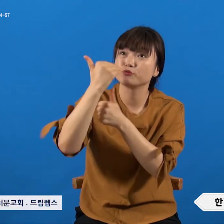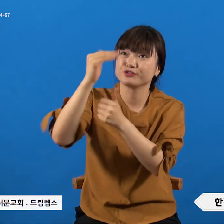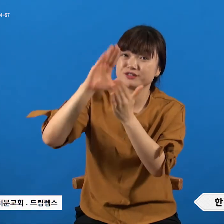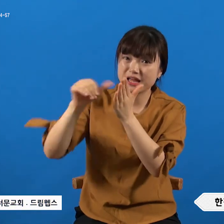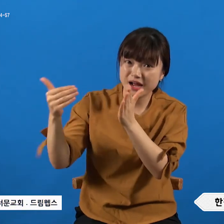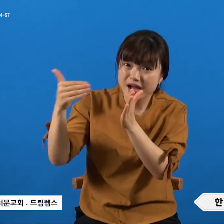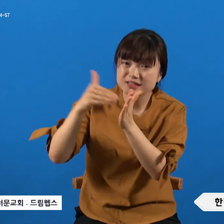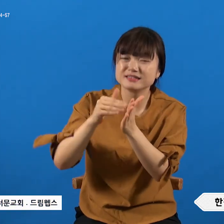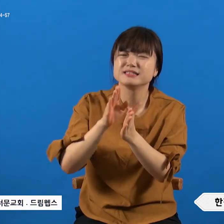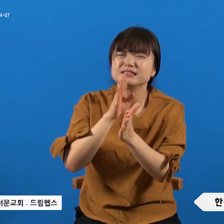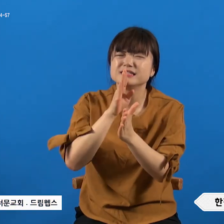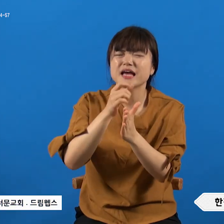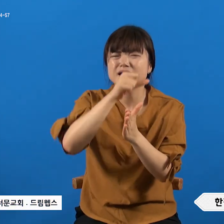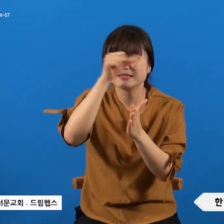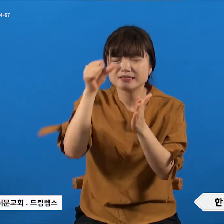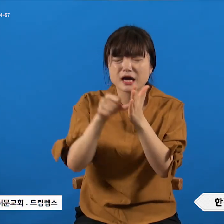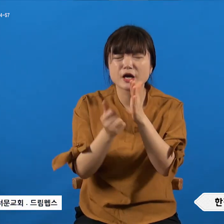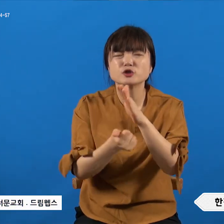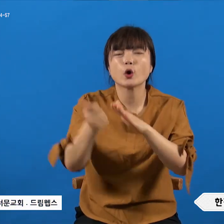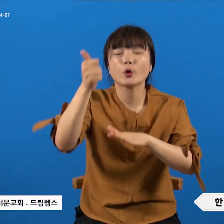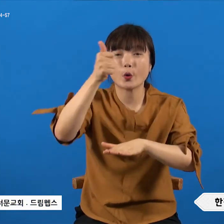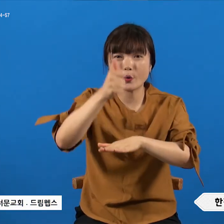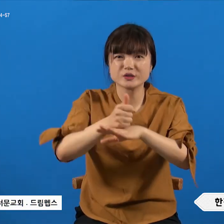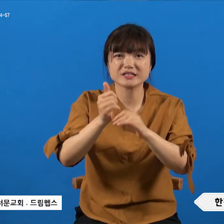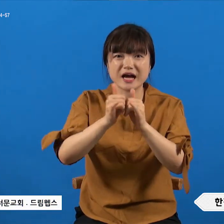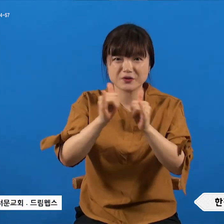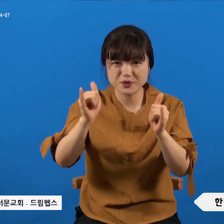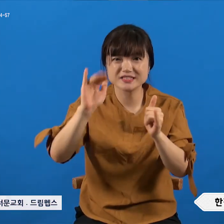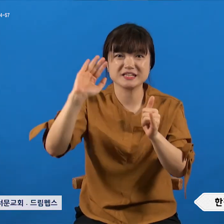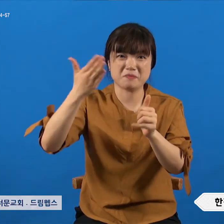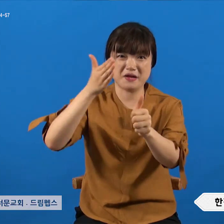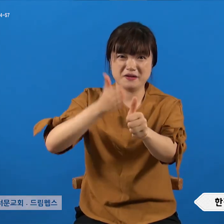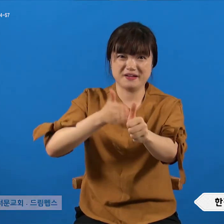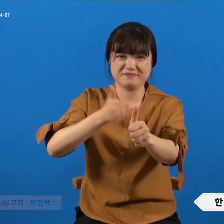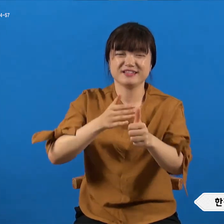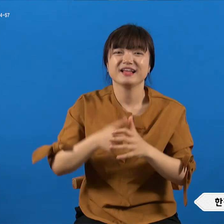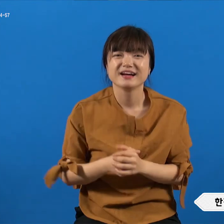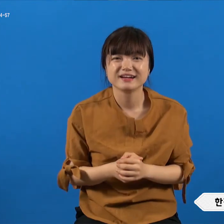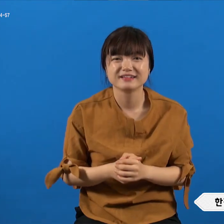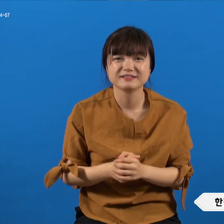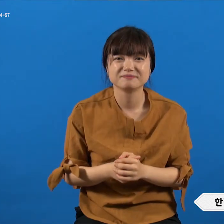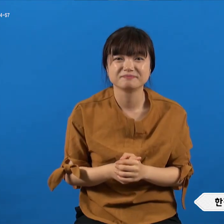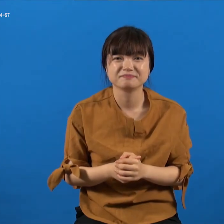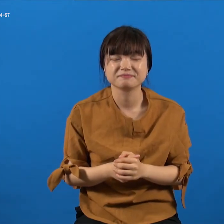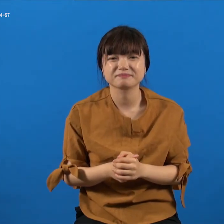인생의 성공자가 되어서 다 설 수 있기를 간절히 소원합니다.